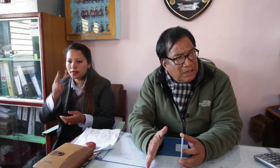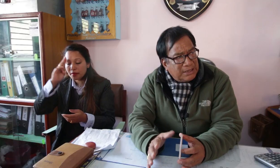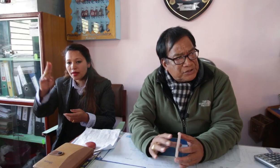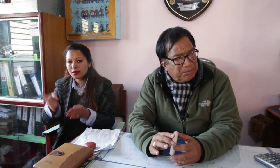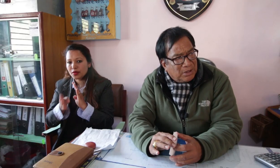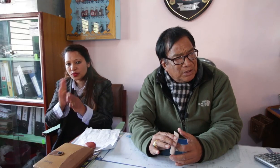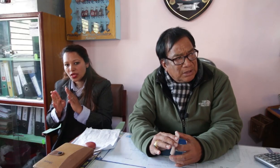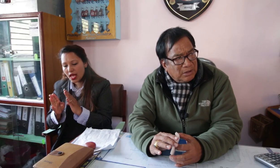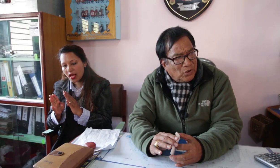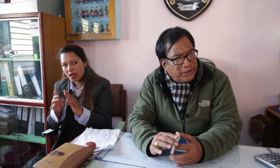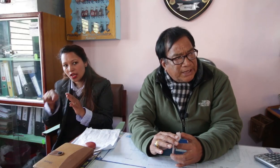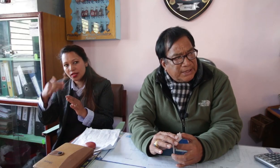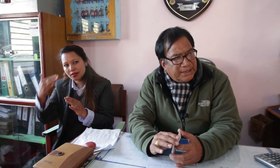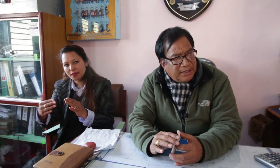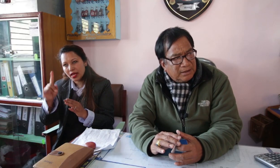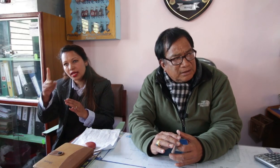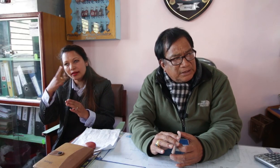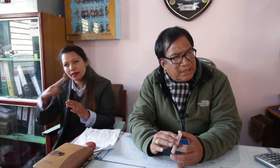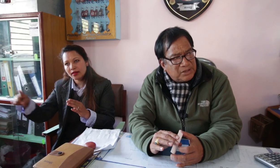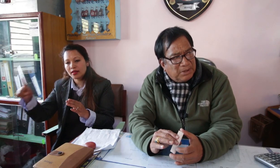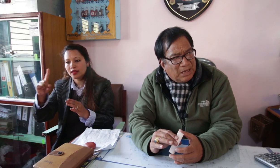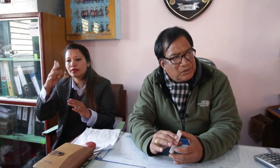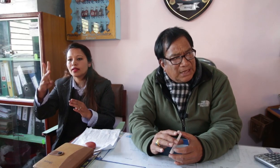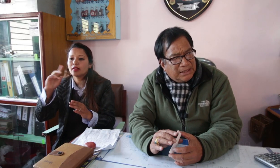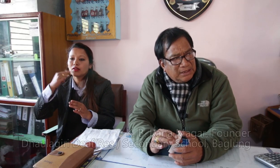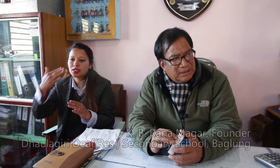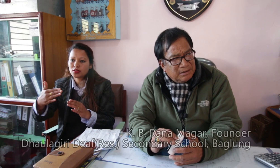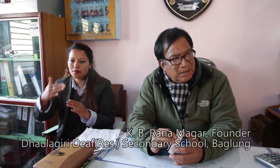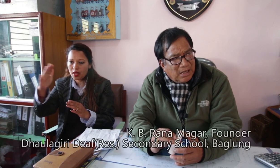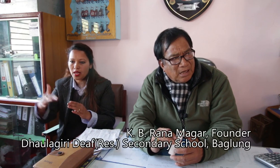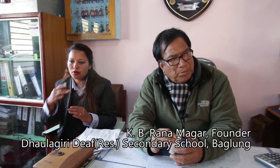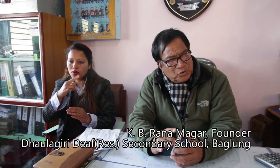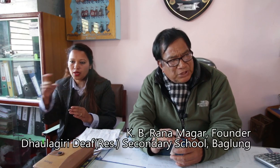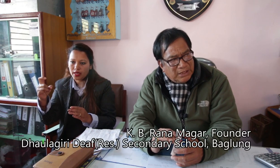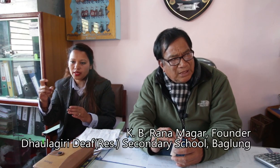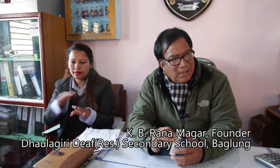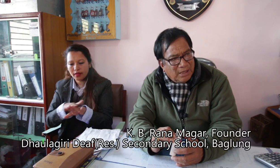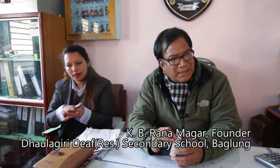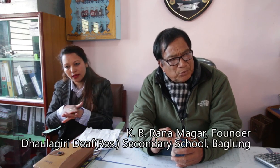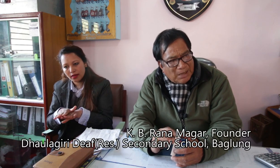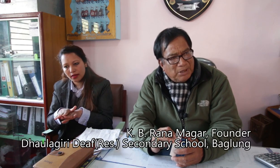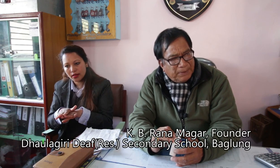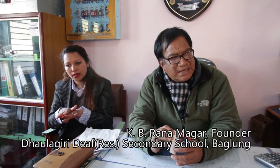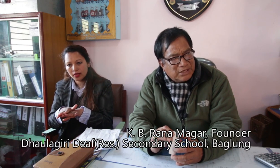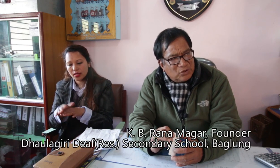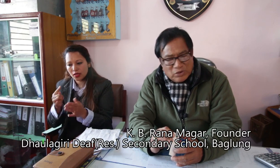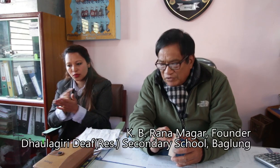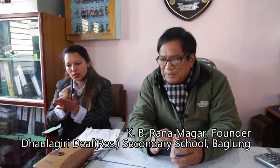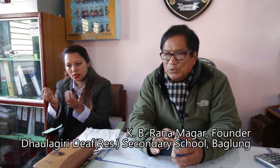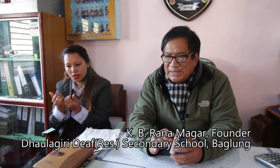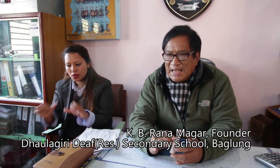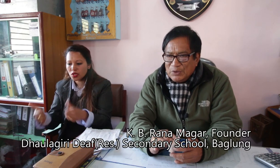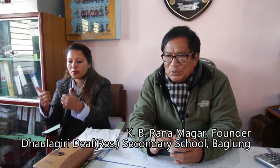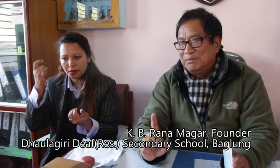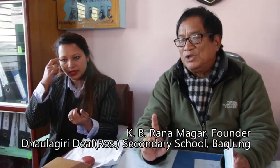अब अहिलेसम्म यो एकदेखि तेह्रसम्म ल्याउनलाई बहुत छ नि राम्रो हामीले प्रयास गऱ्यौँ सफल